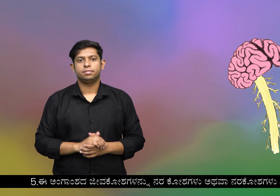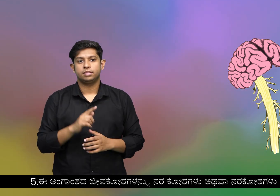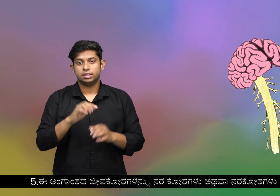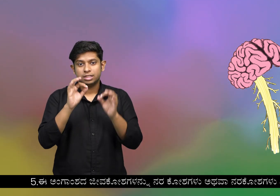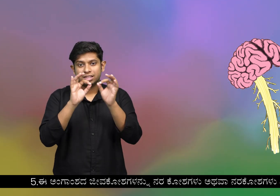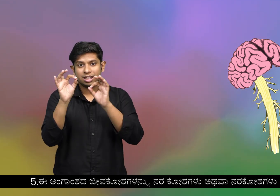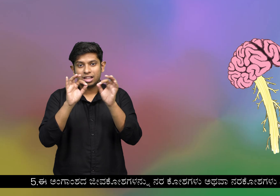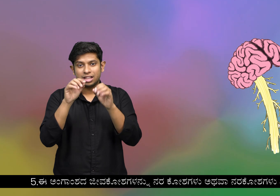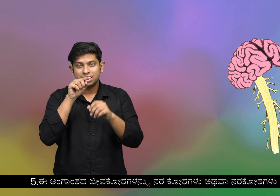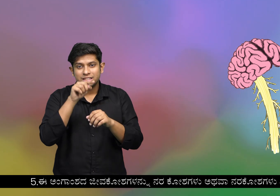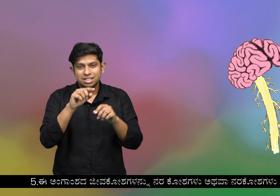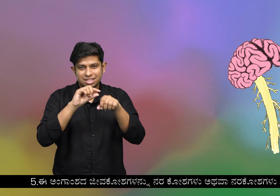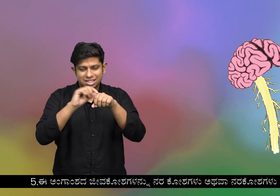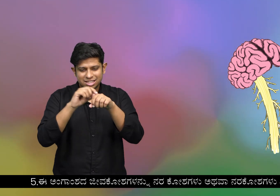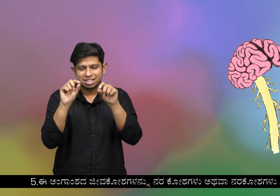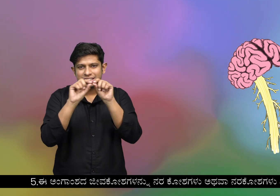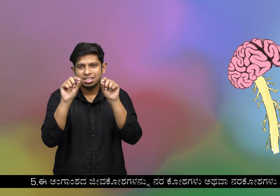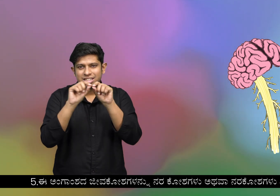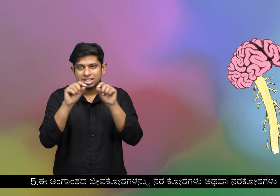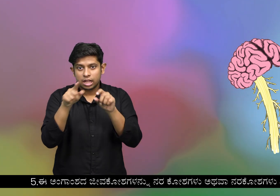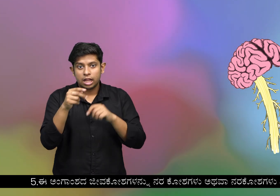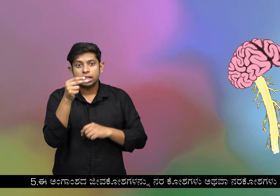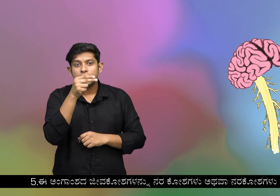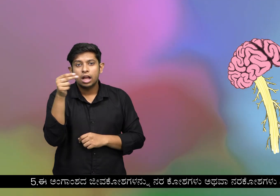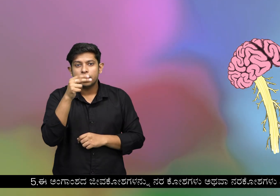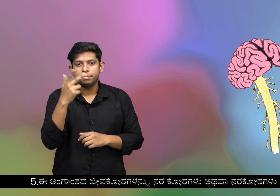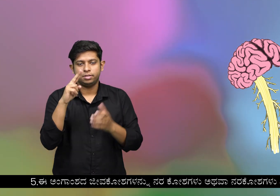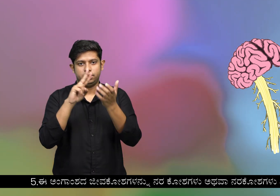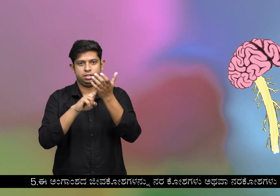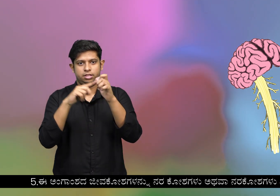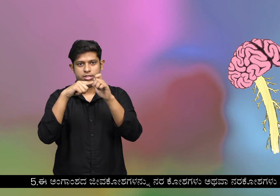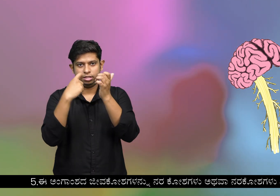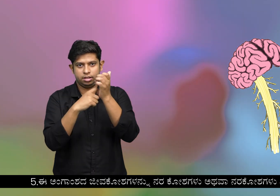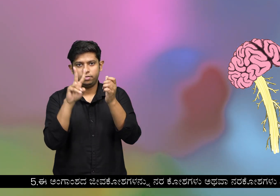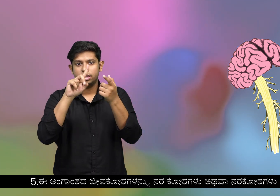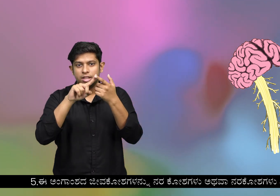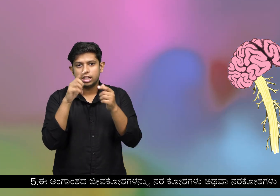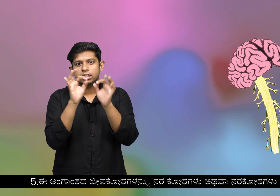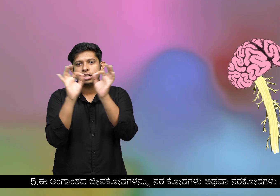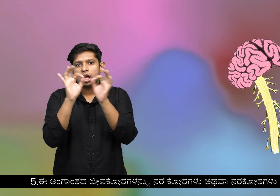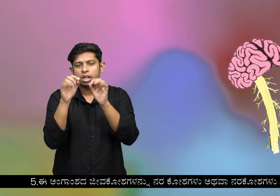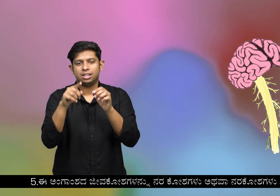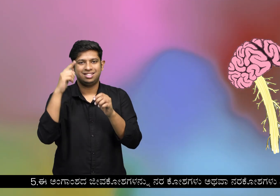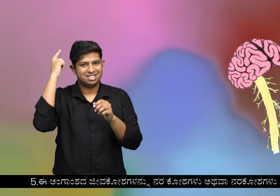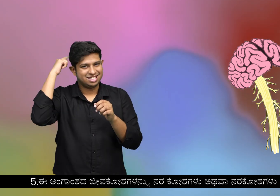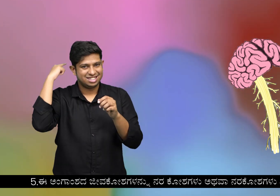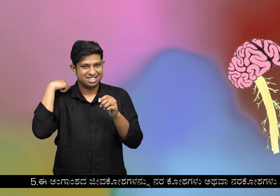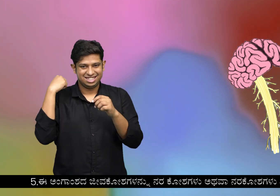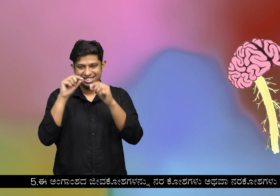ಈ ಅಂಗಾಂಶದ ಜೀವಕೋಶಗಳನ್ನು ನರಕೋಶಗಳು ಅಥವಾ ನರಕೋಶಗಳು ಎಂದು ಕರೆಯಲಾಗುತ್ತದೆ.